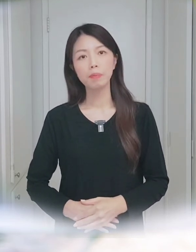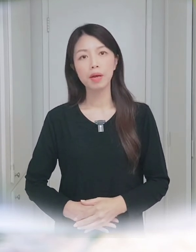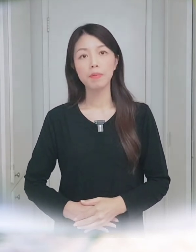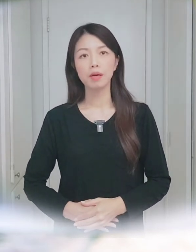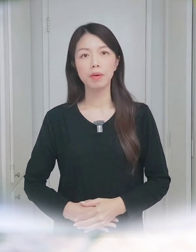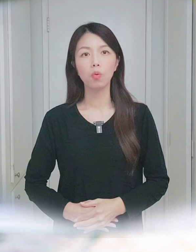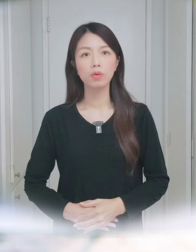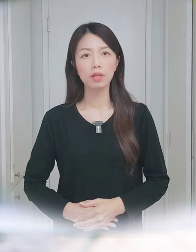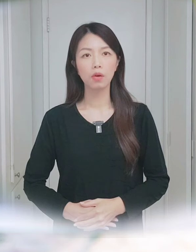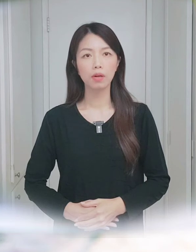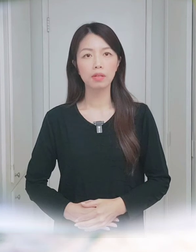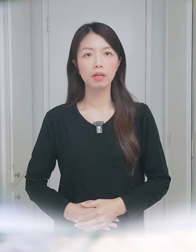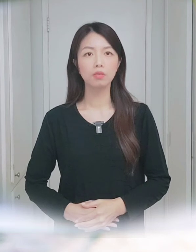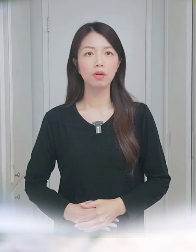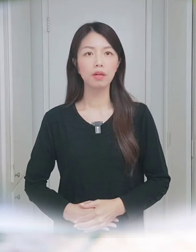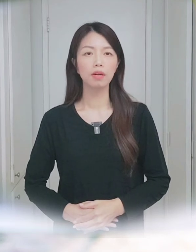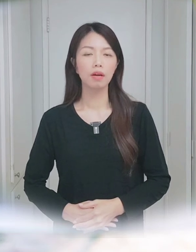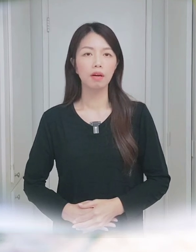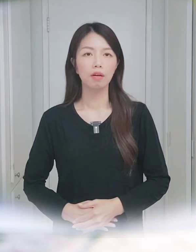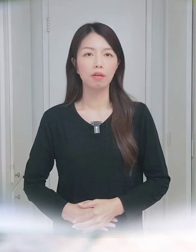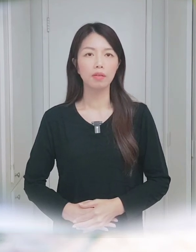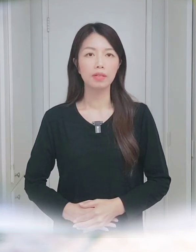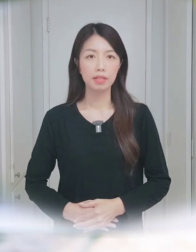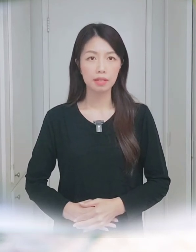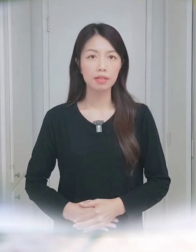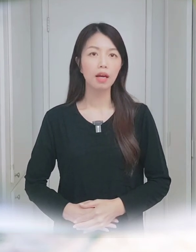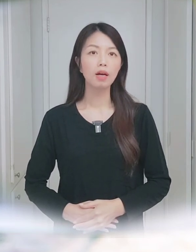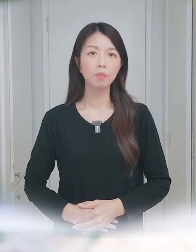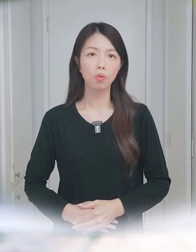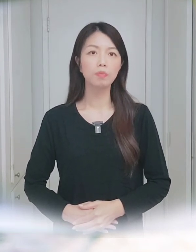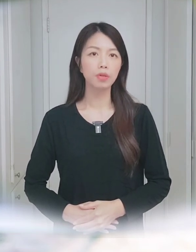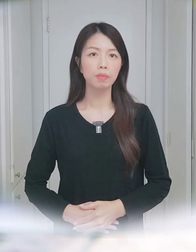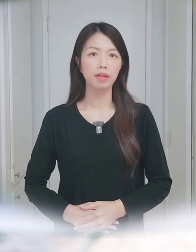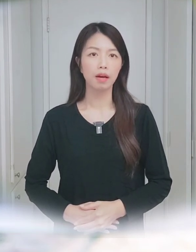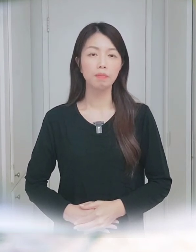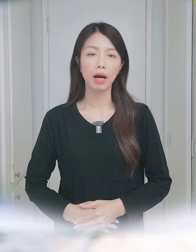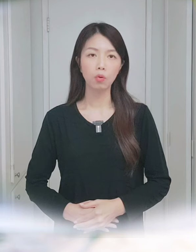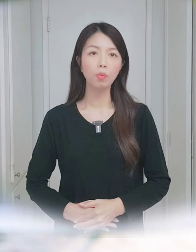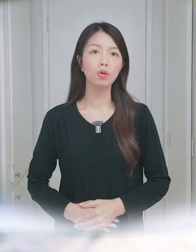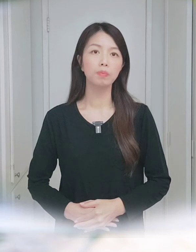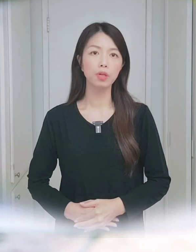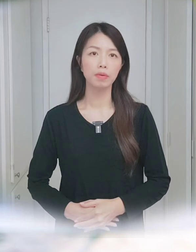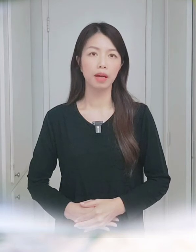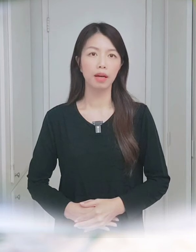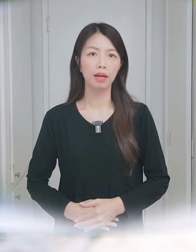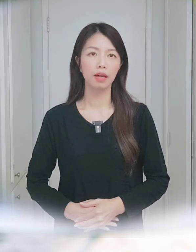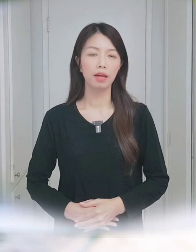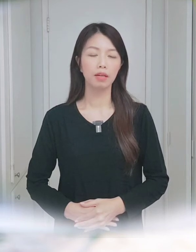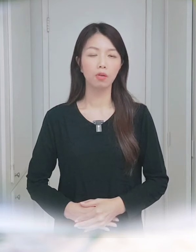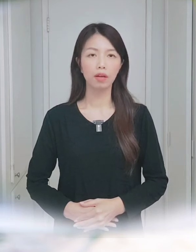바로 앞에 맨 앞에 오직이라고 한 뜻의 수어를 진짜 복음뿐입니다. 바로